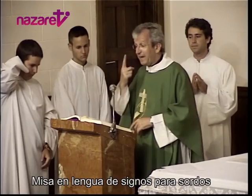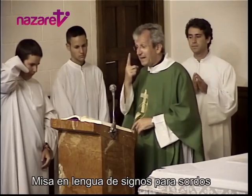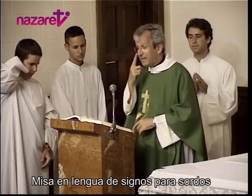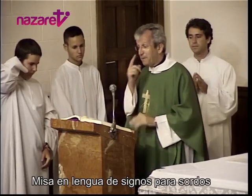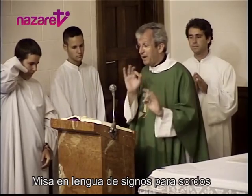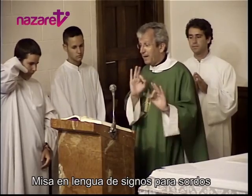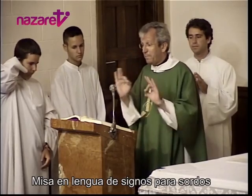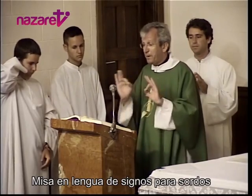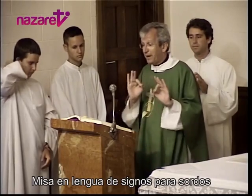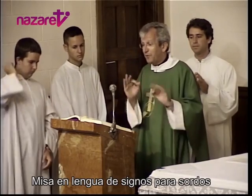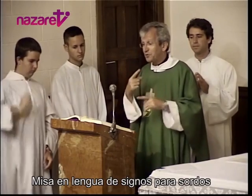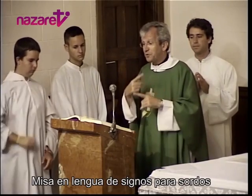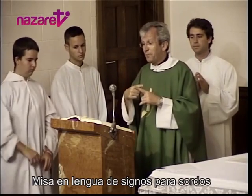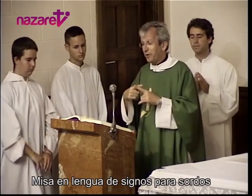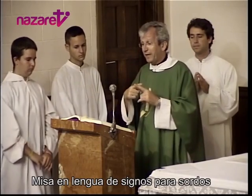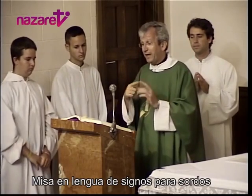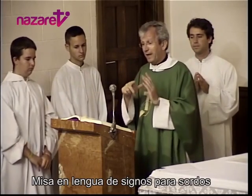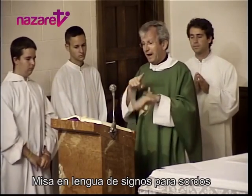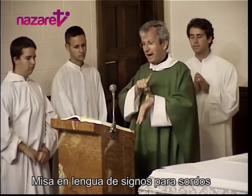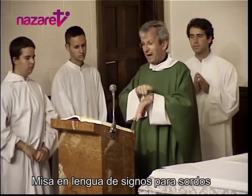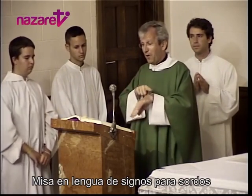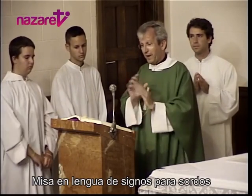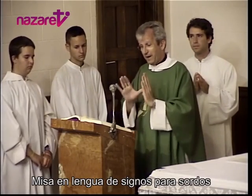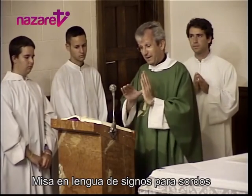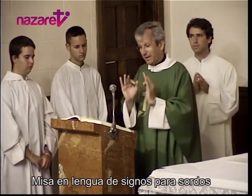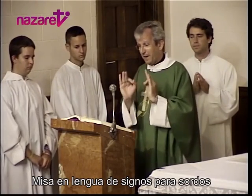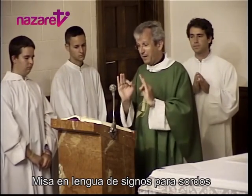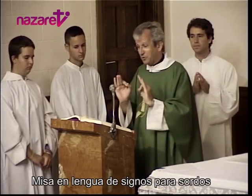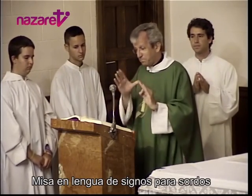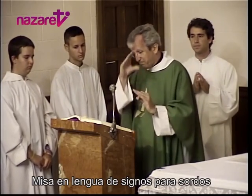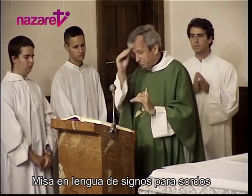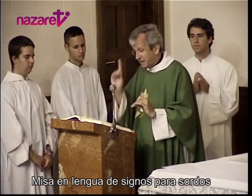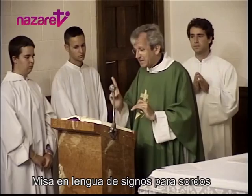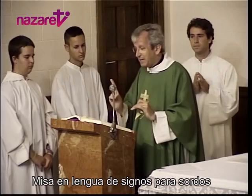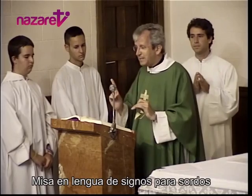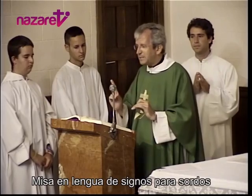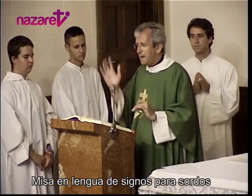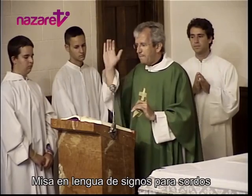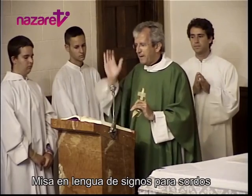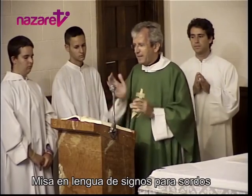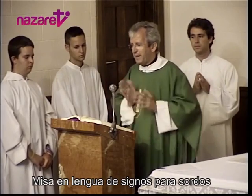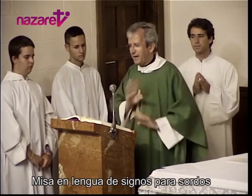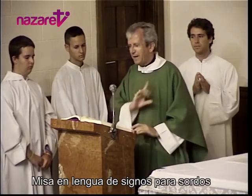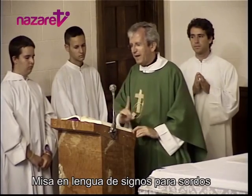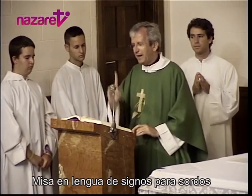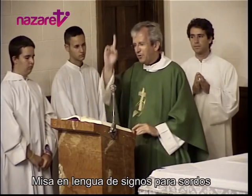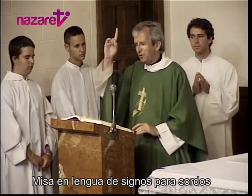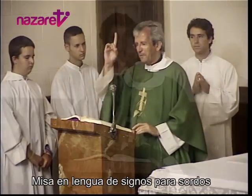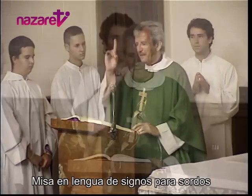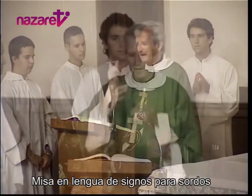Estad en vela, preparados, porque la hora que menos penséis vendrá el Hijo del Hombre.